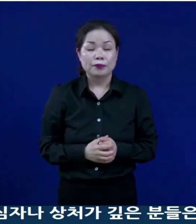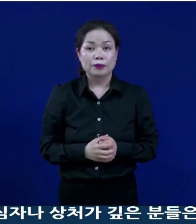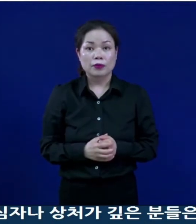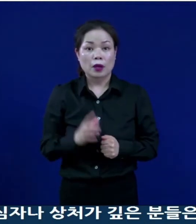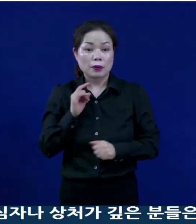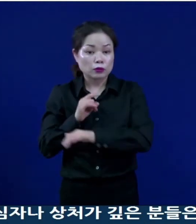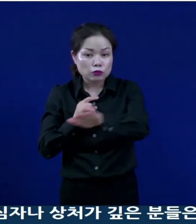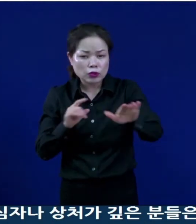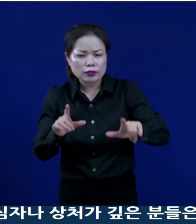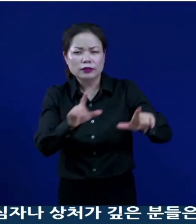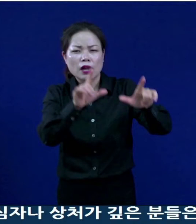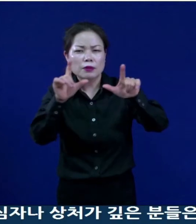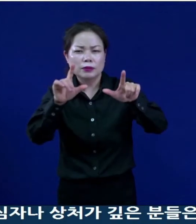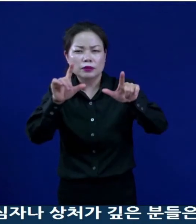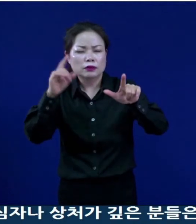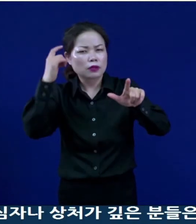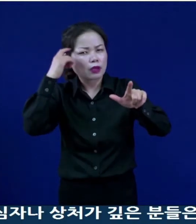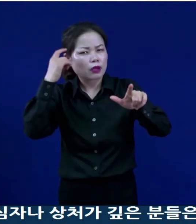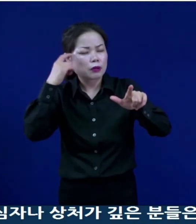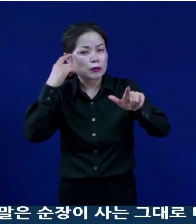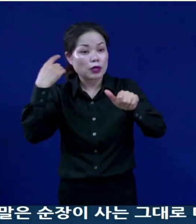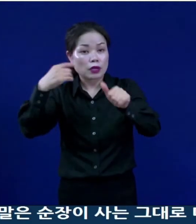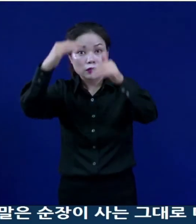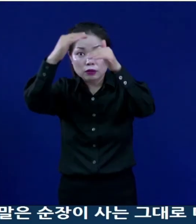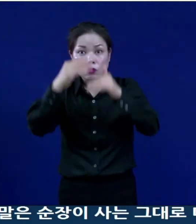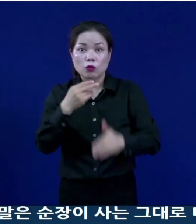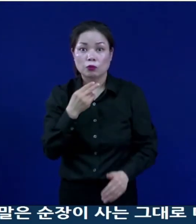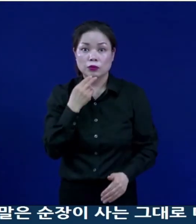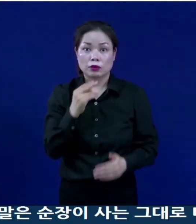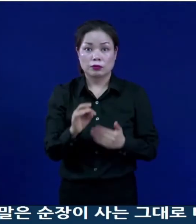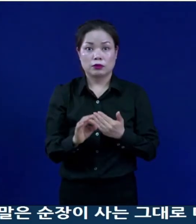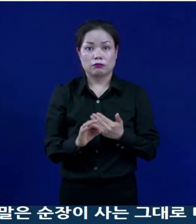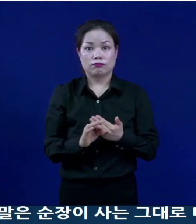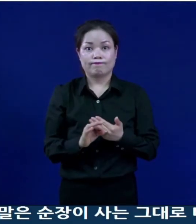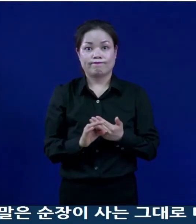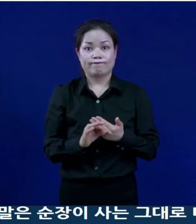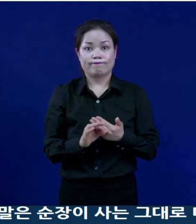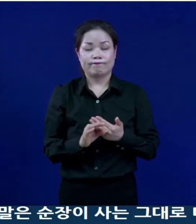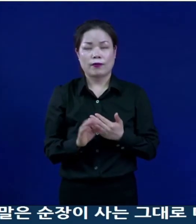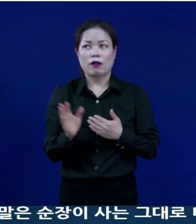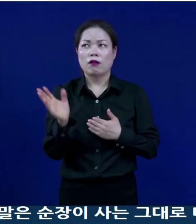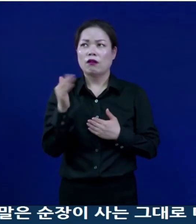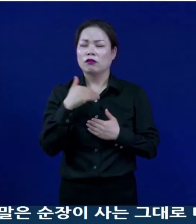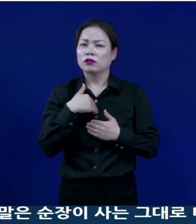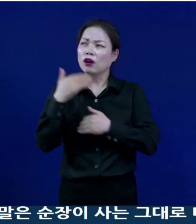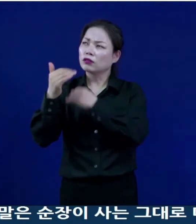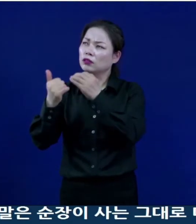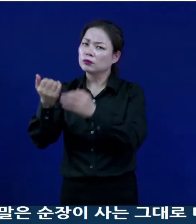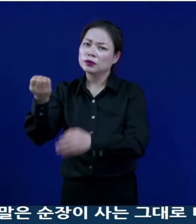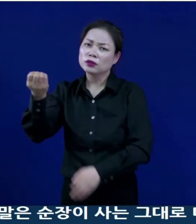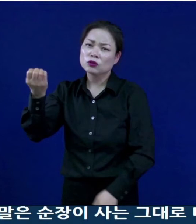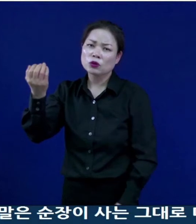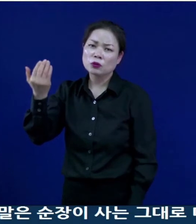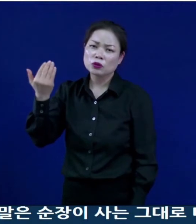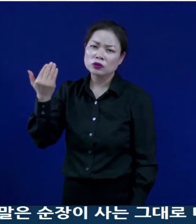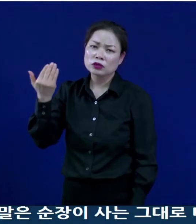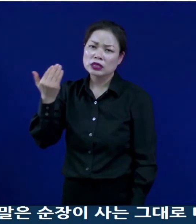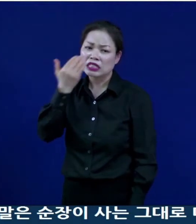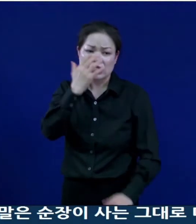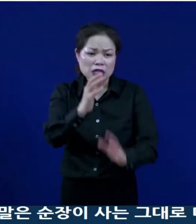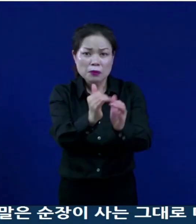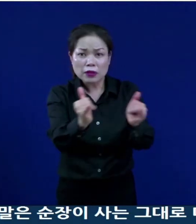만약에 우리가 우리의 삶을 돌아보면서 가르칠 내용이 없다면, 내가 이 하나님을 잊어버린